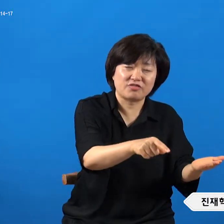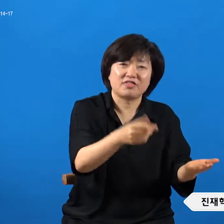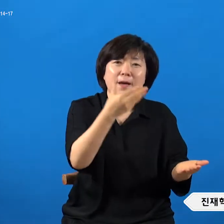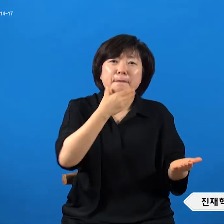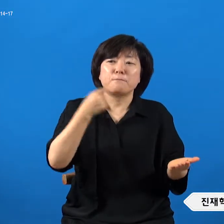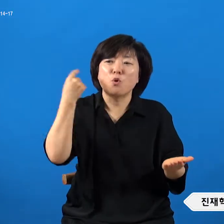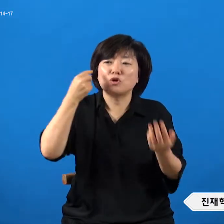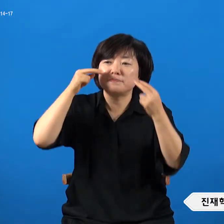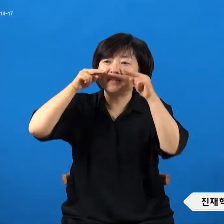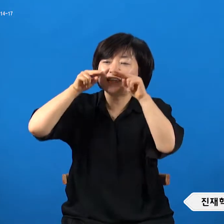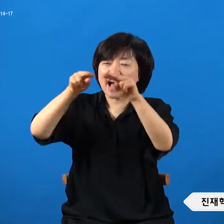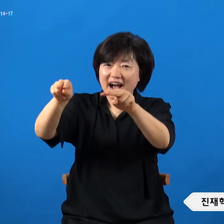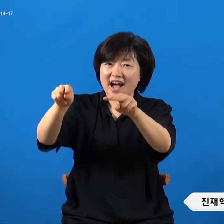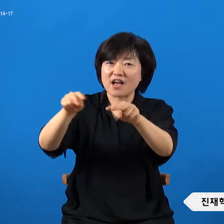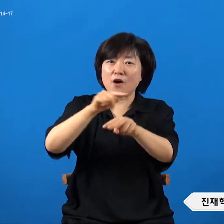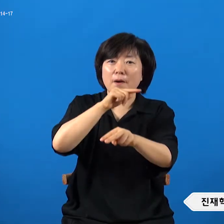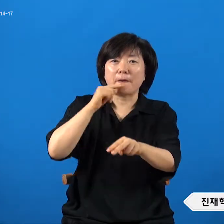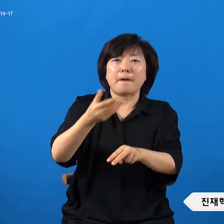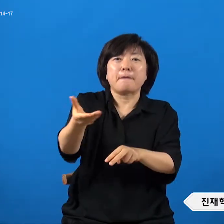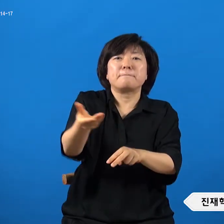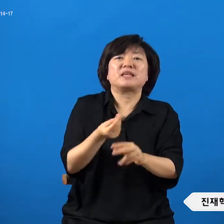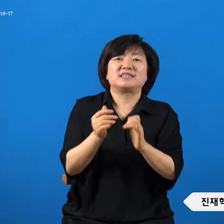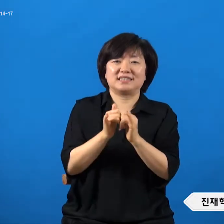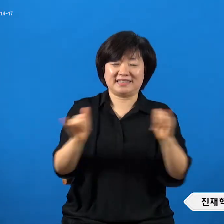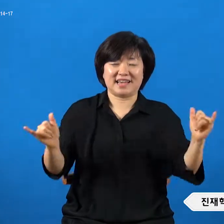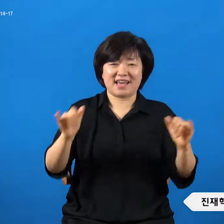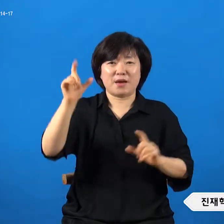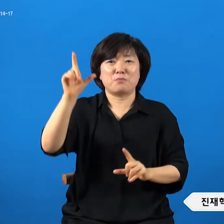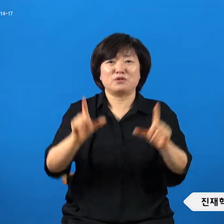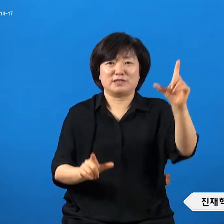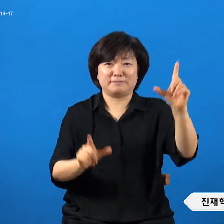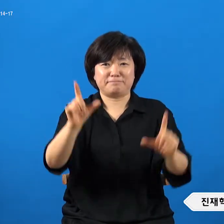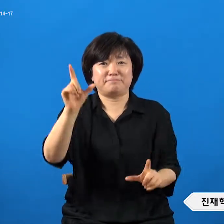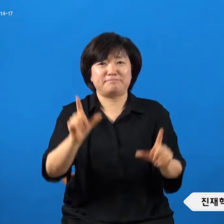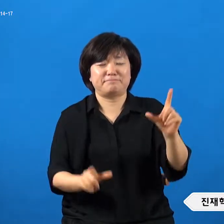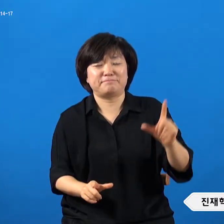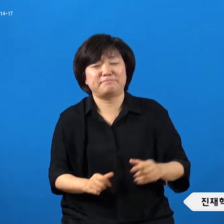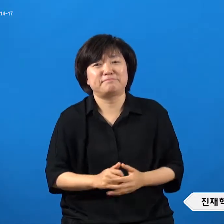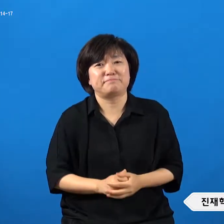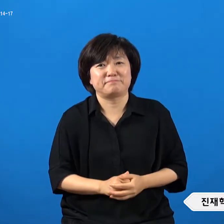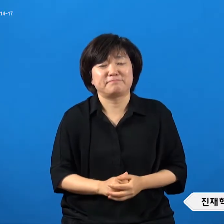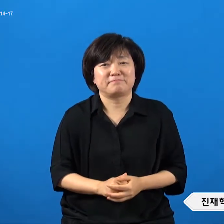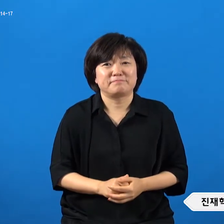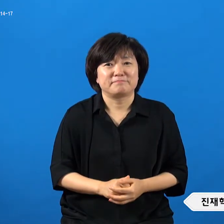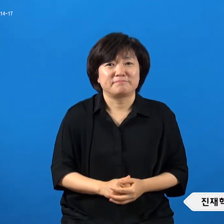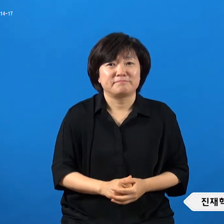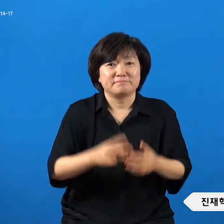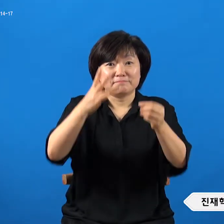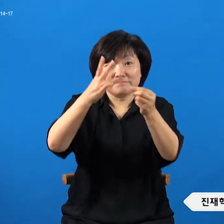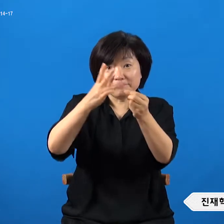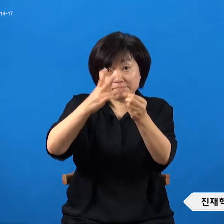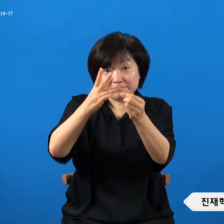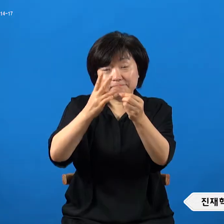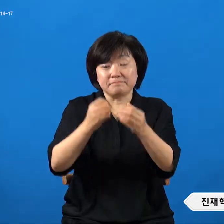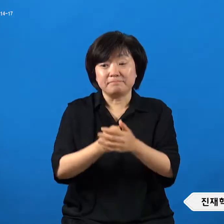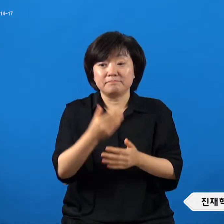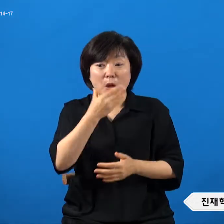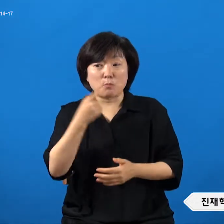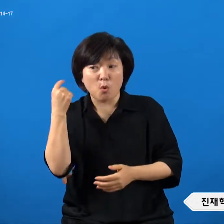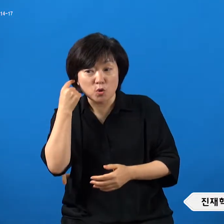복음을 향해 빚진 자의 모습인 것을 성경은 설명합니다. 세